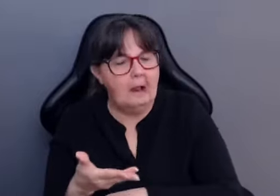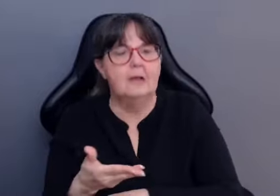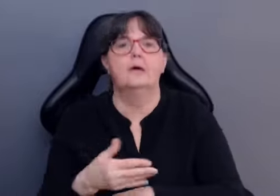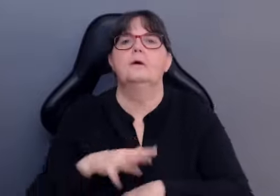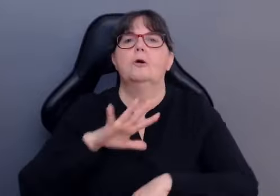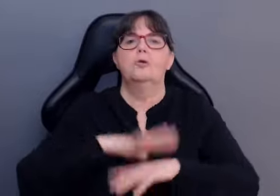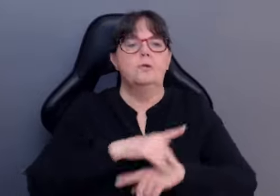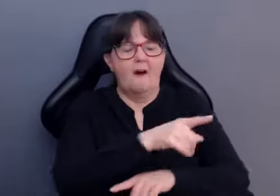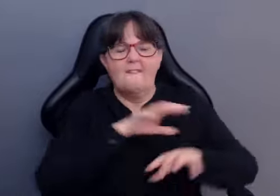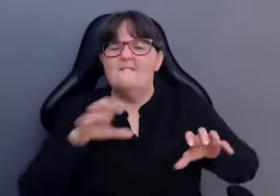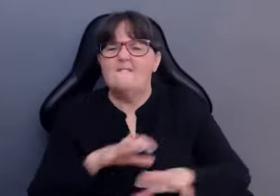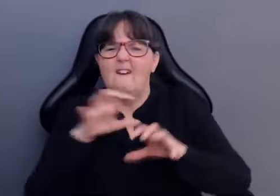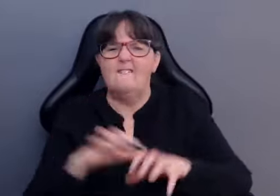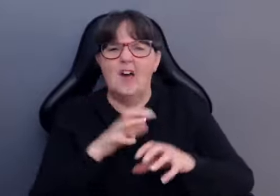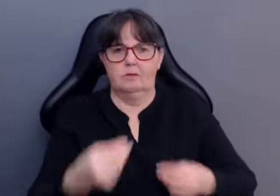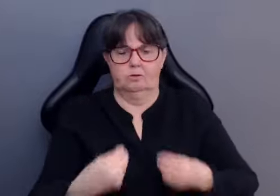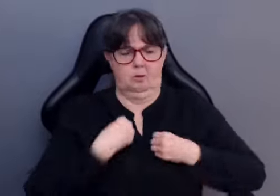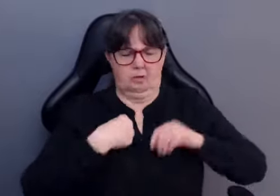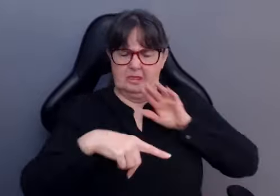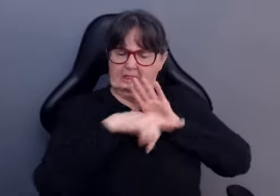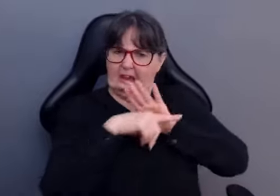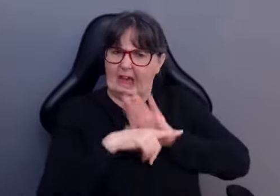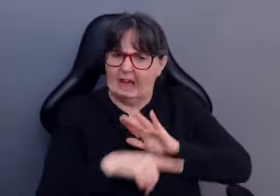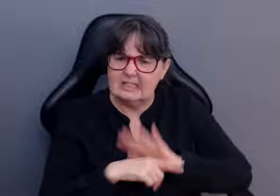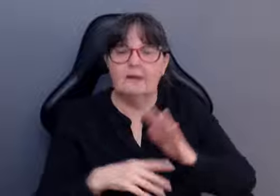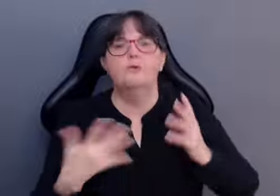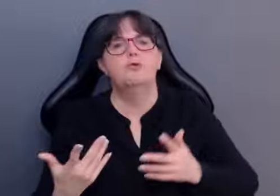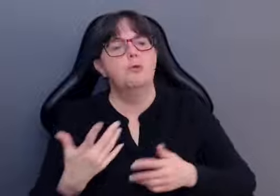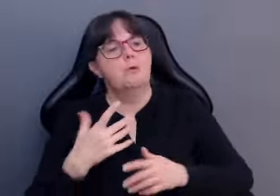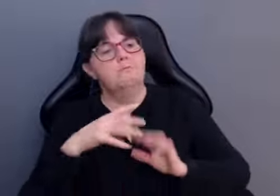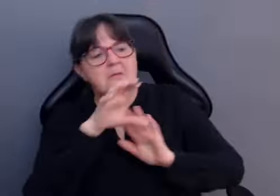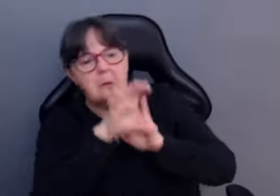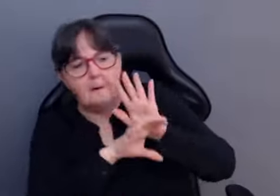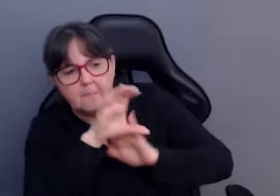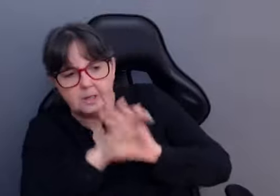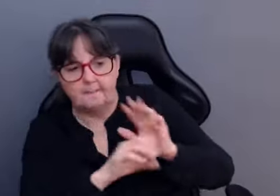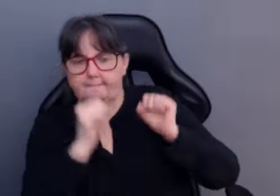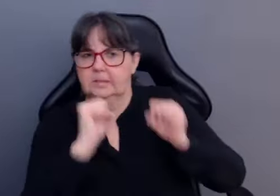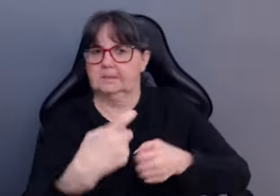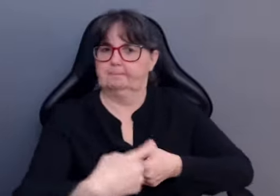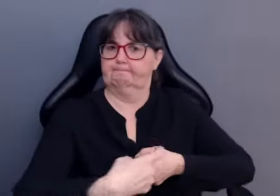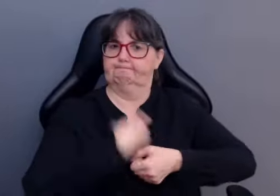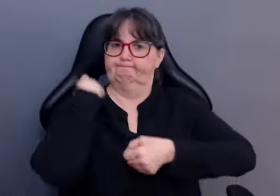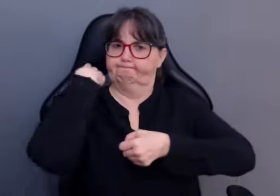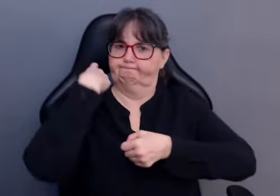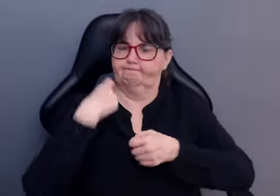intérêts de l'organisme ou dont la conduite est jugée préjudiciable à l'organisme.